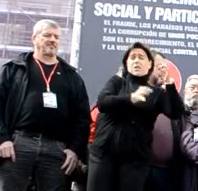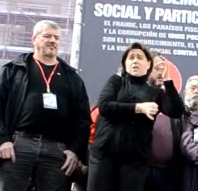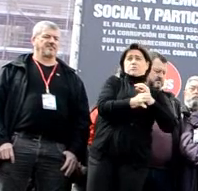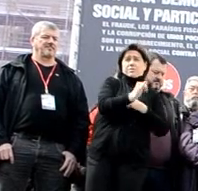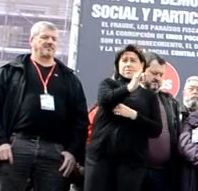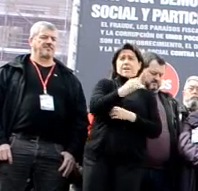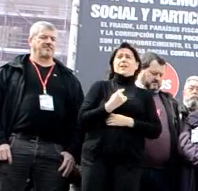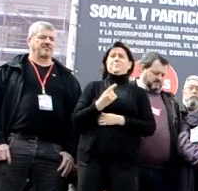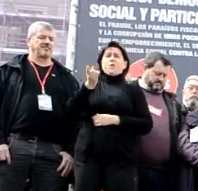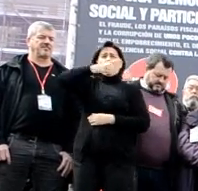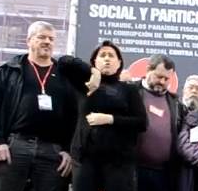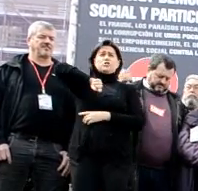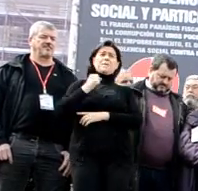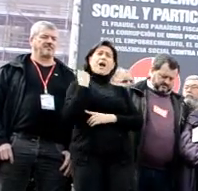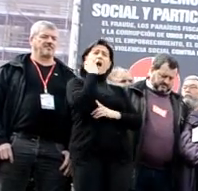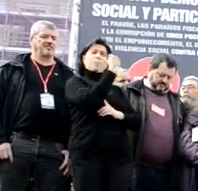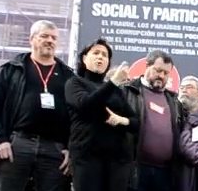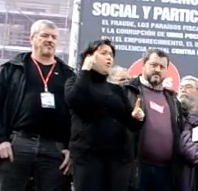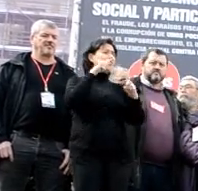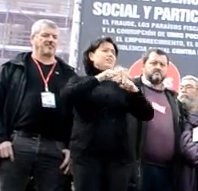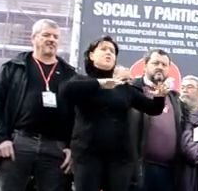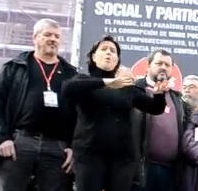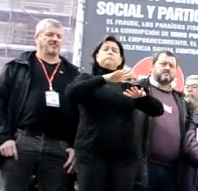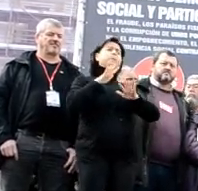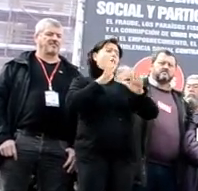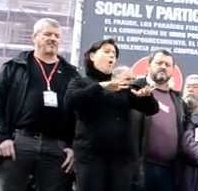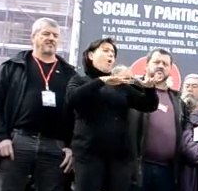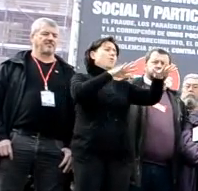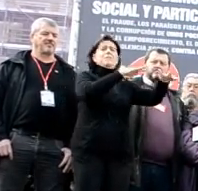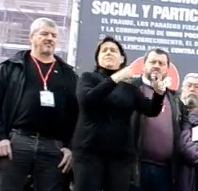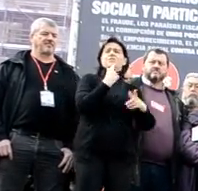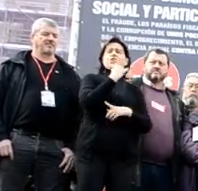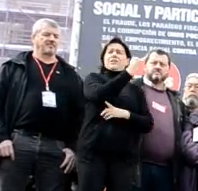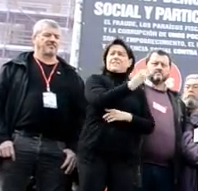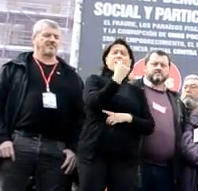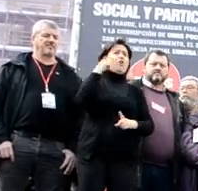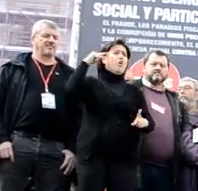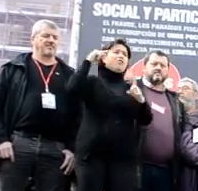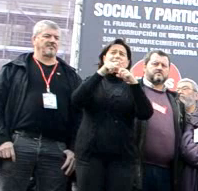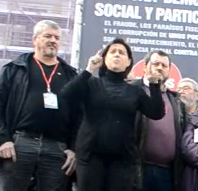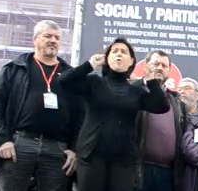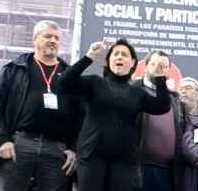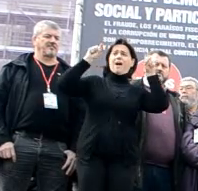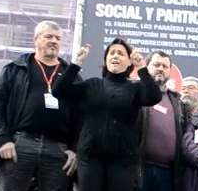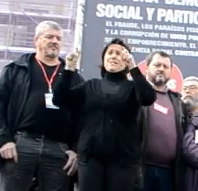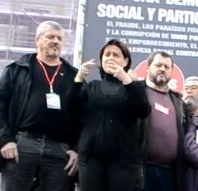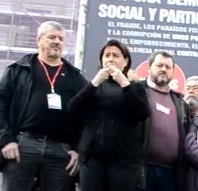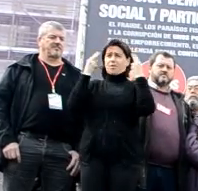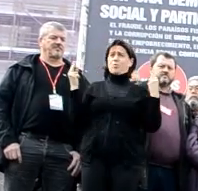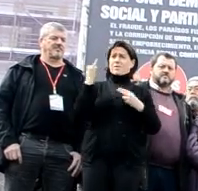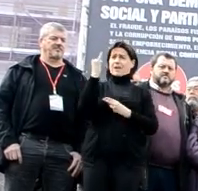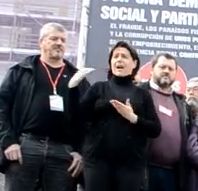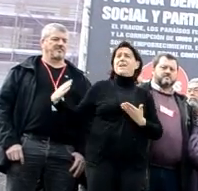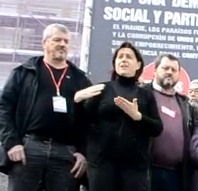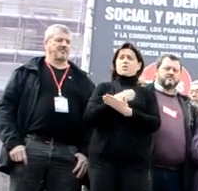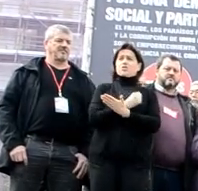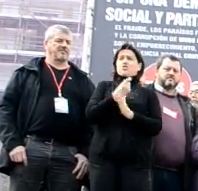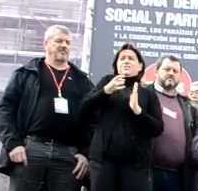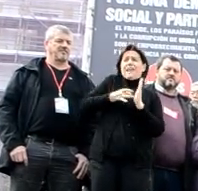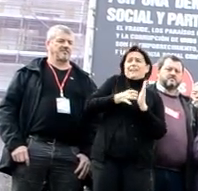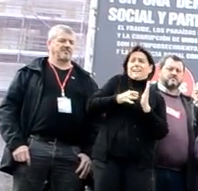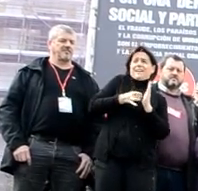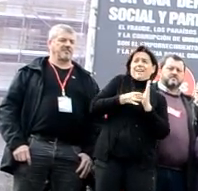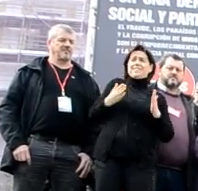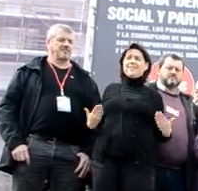Manifiesta también su apoyo a las movilizaciones previstas en relación a la defensa de la enseñanza pública, de su calidad y de